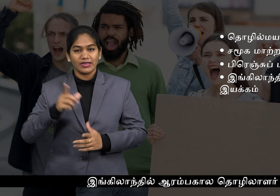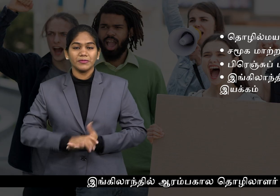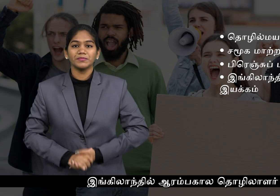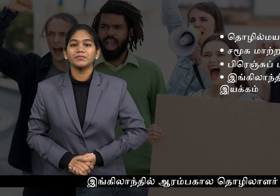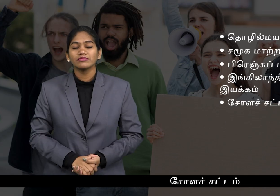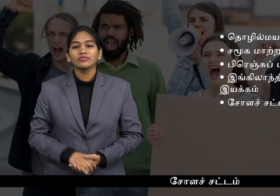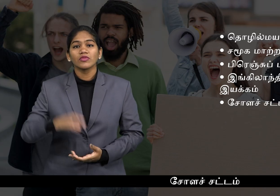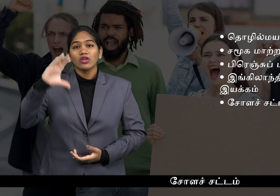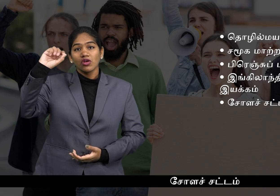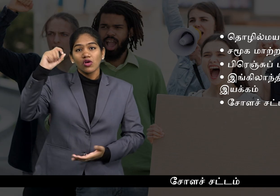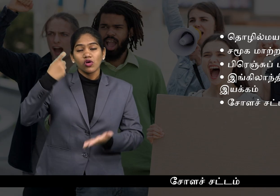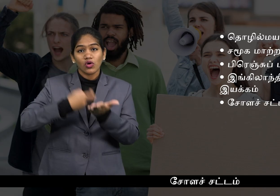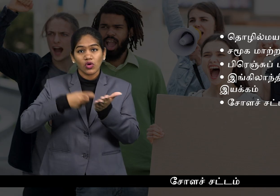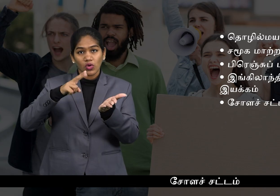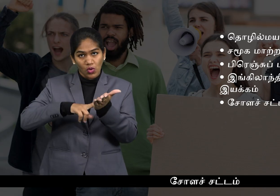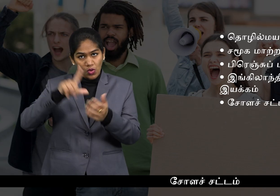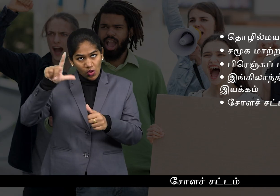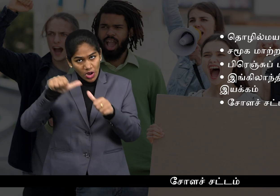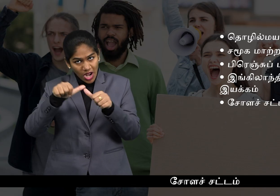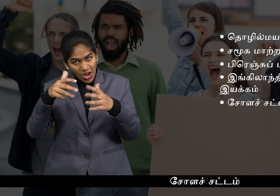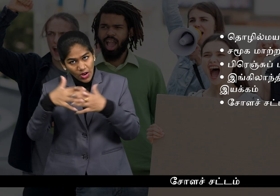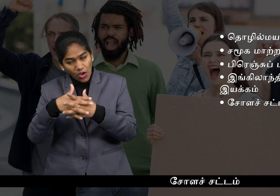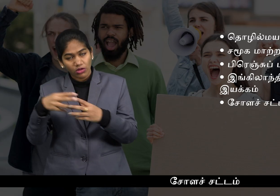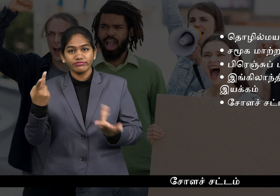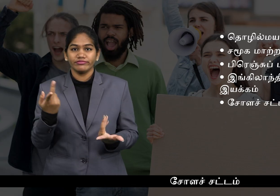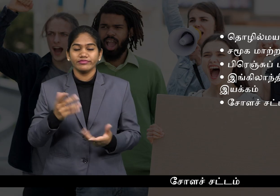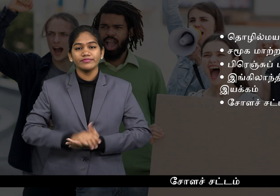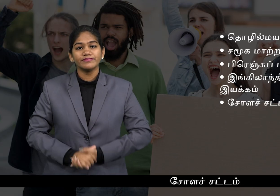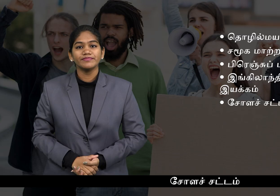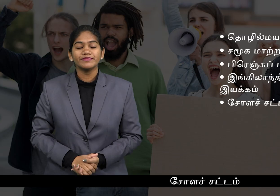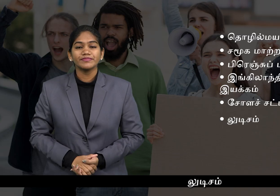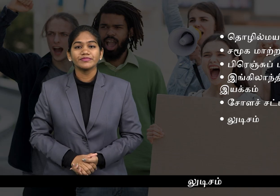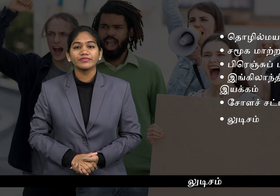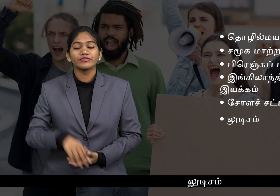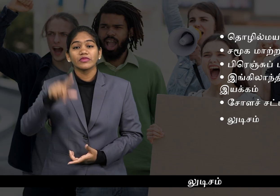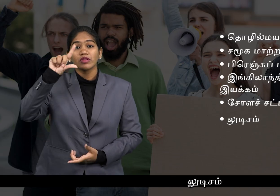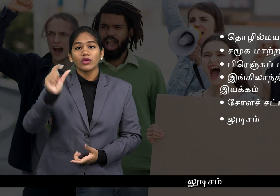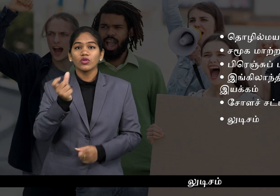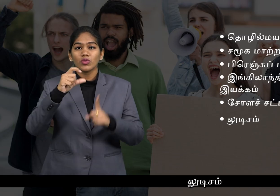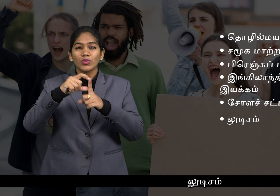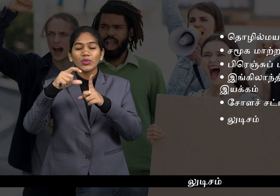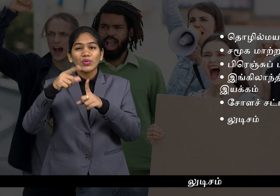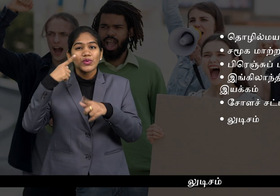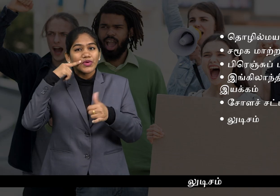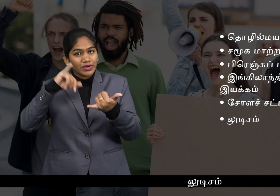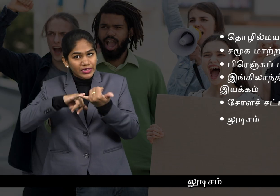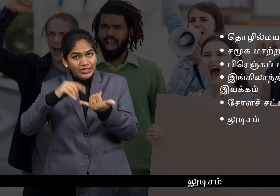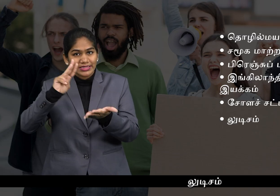சோழச் சட்டம், லூடிசம்.